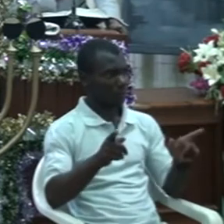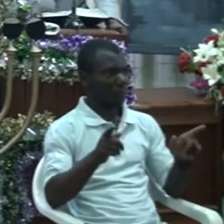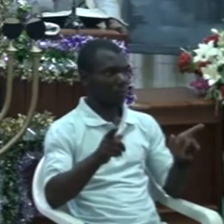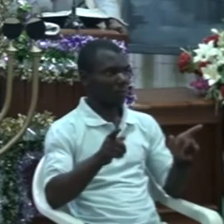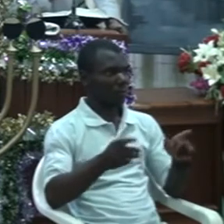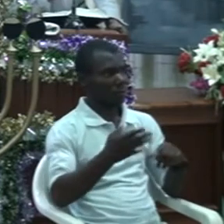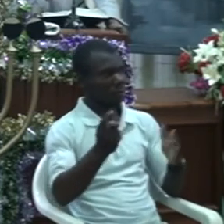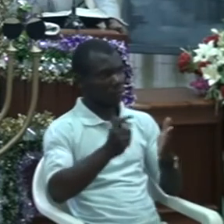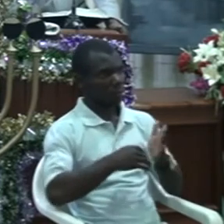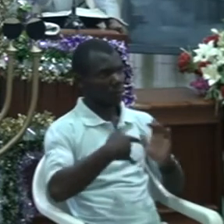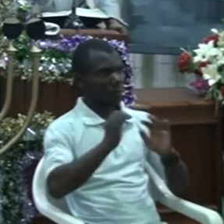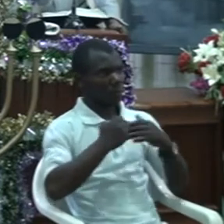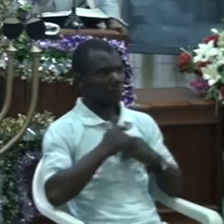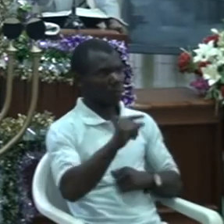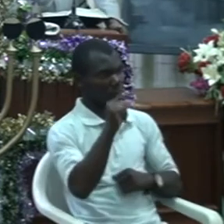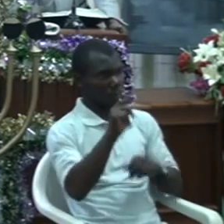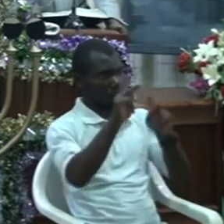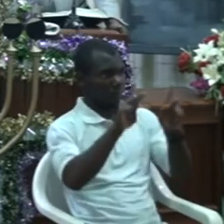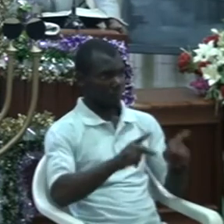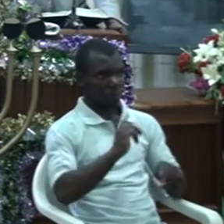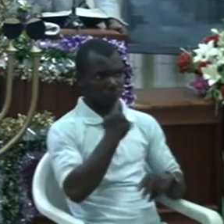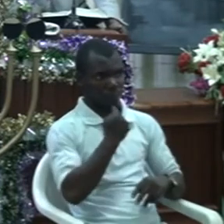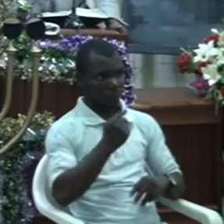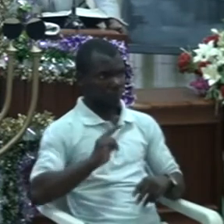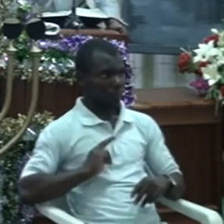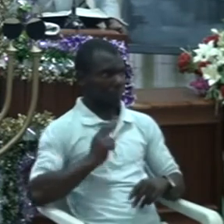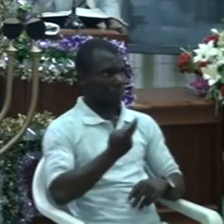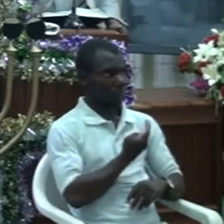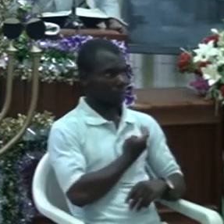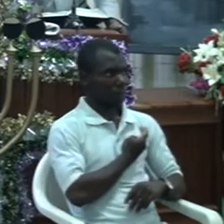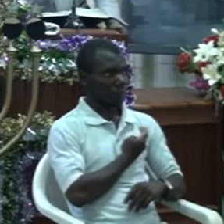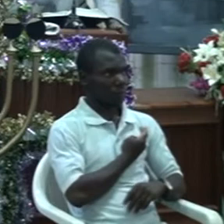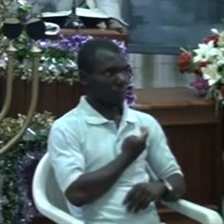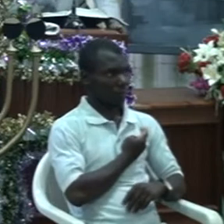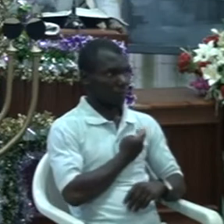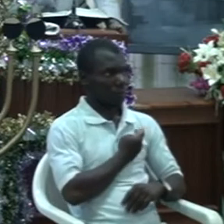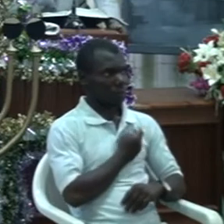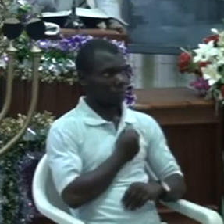Mais souvent, c'est peu de personnes qui réalisent.